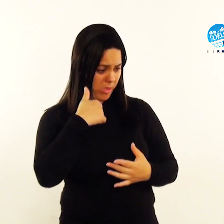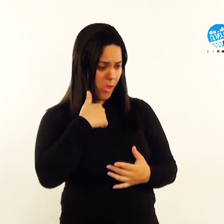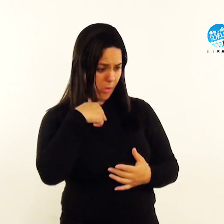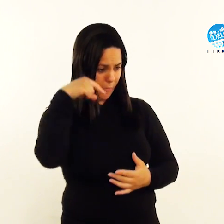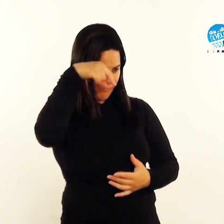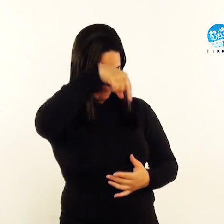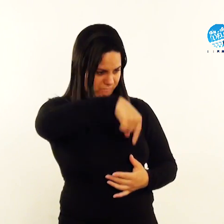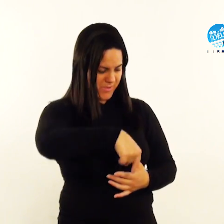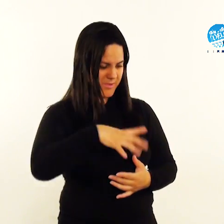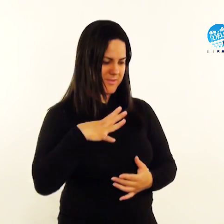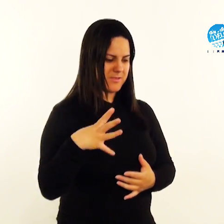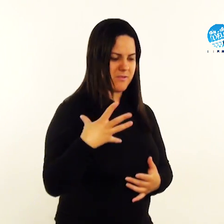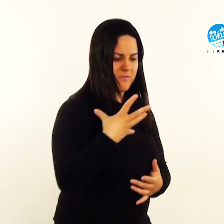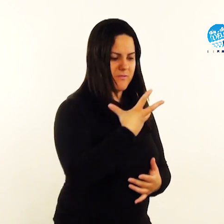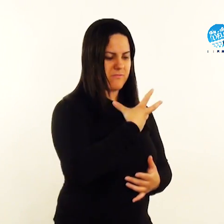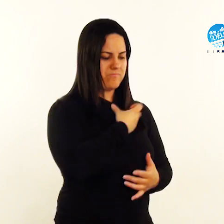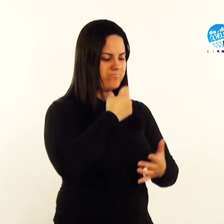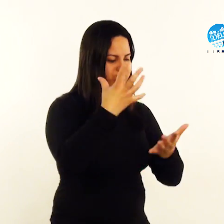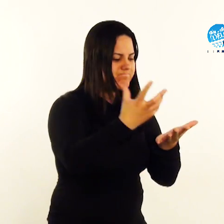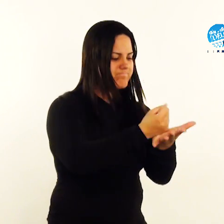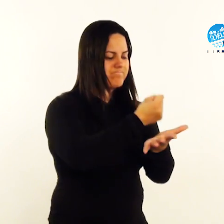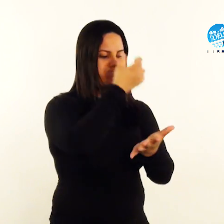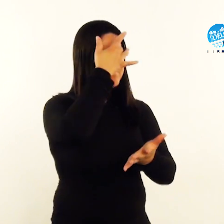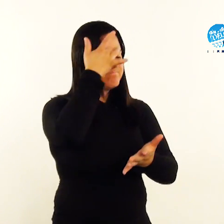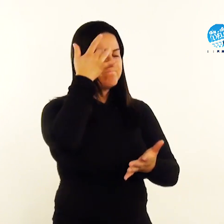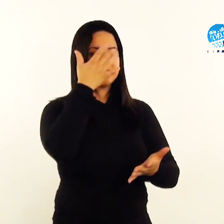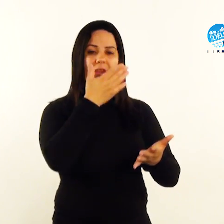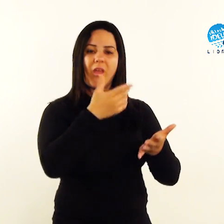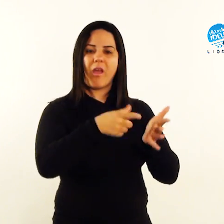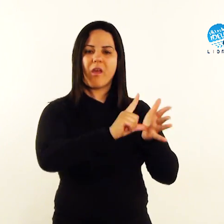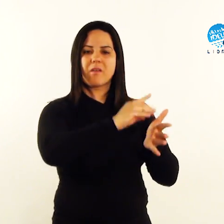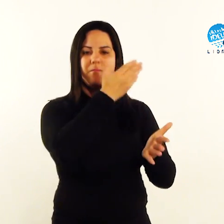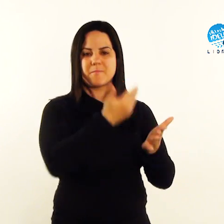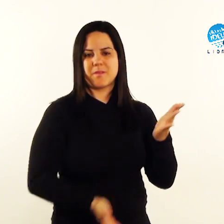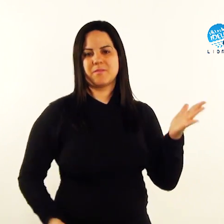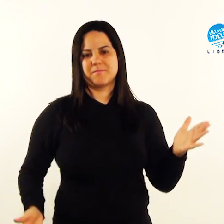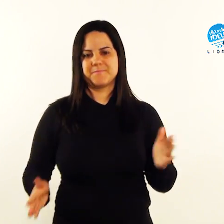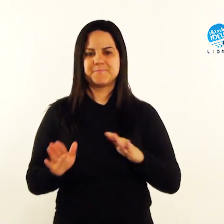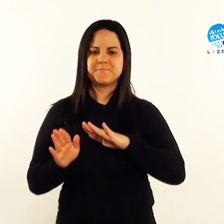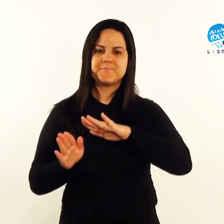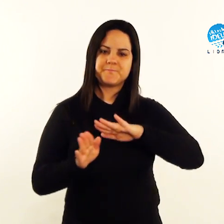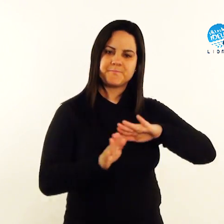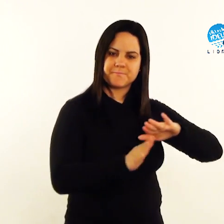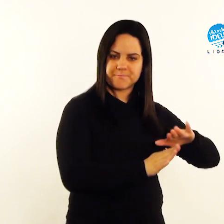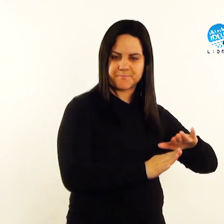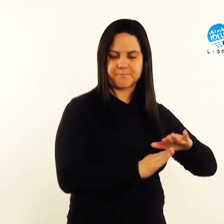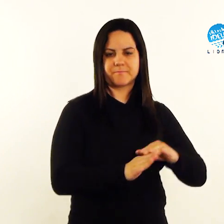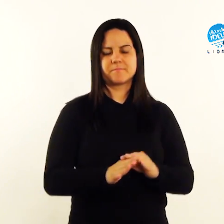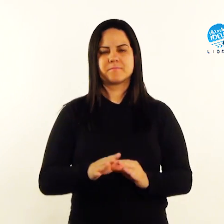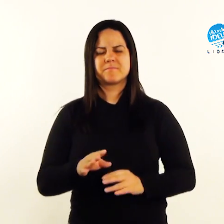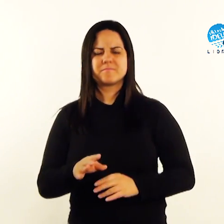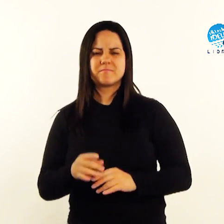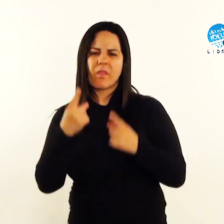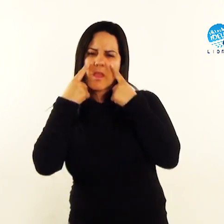quem está perdido. É interessante a gente entender quando essa história está